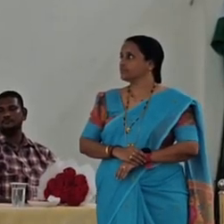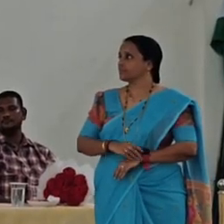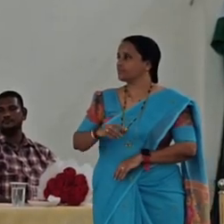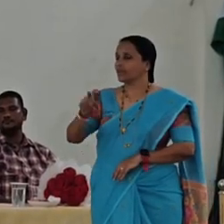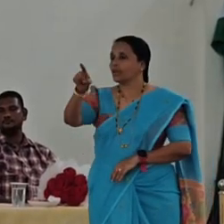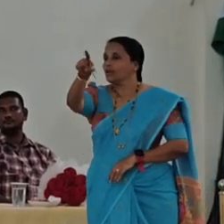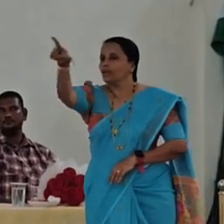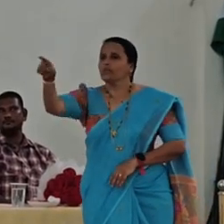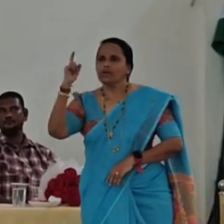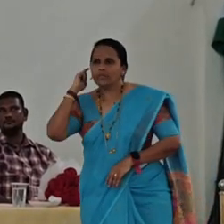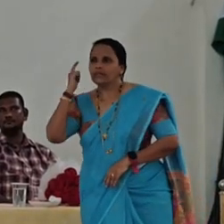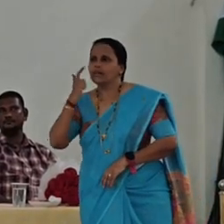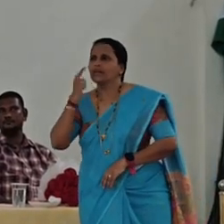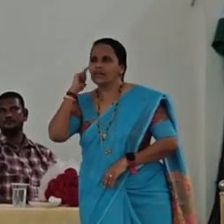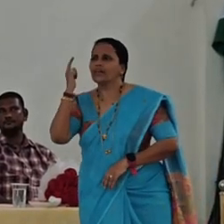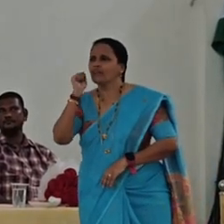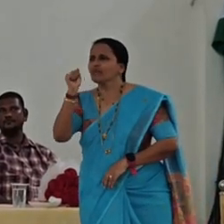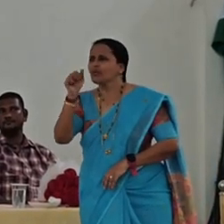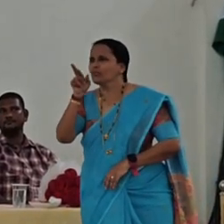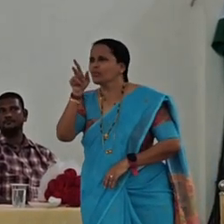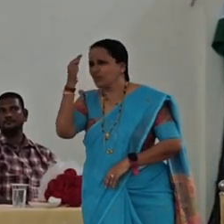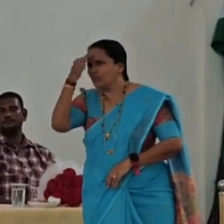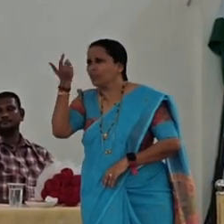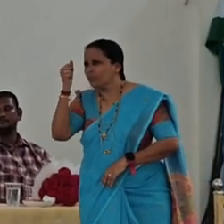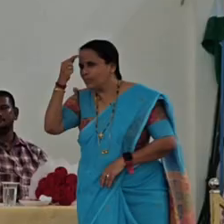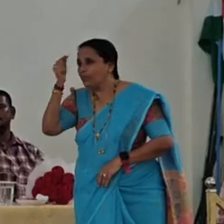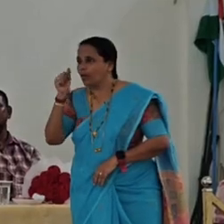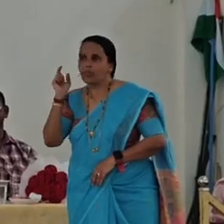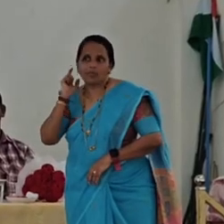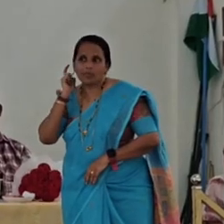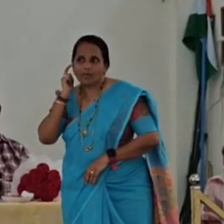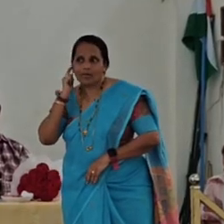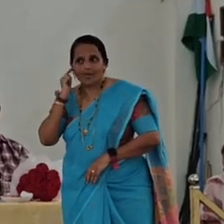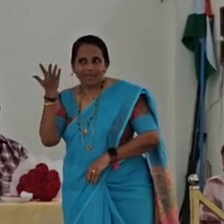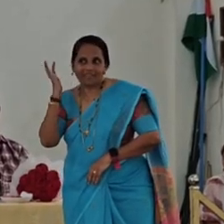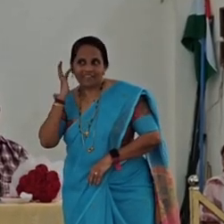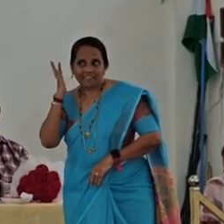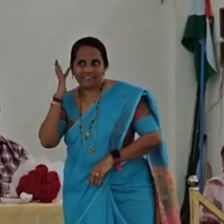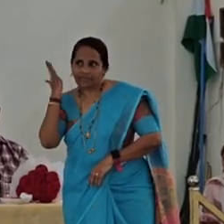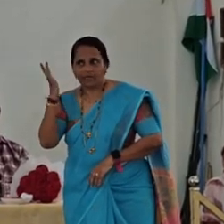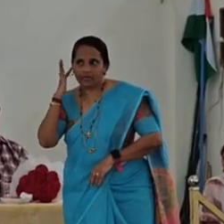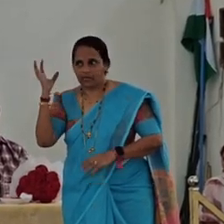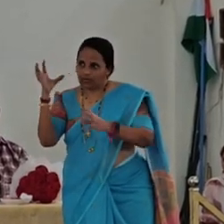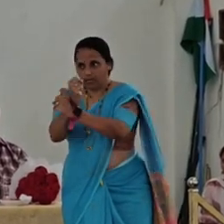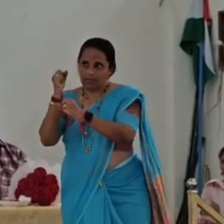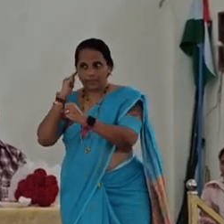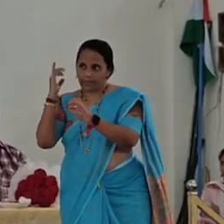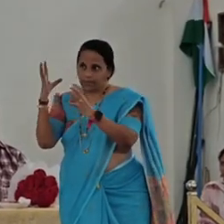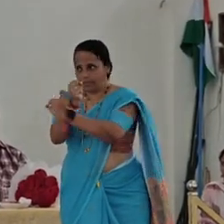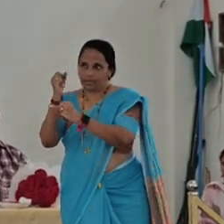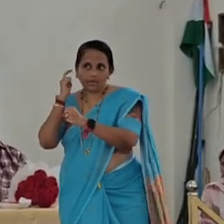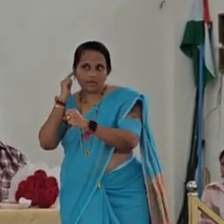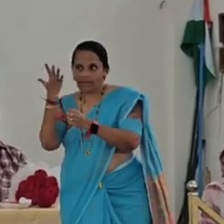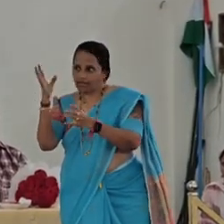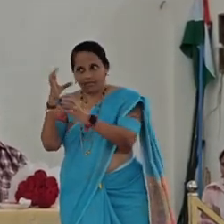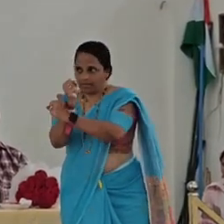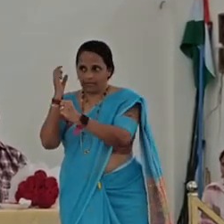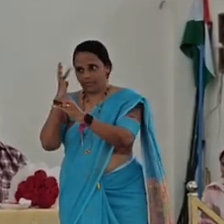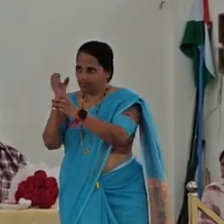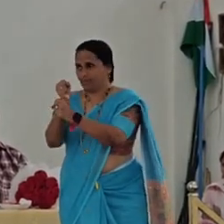మూలవారుగా తయారవుతున్నారంటే కారణం ఏంటంటే వాళ్ళకి వినికిడి లోపం ఉన్నందువల్ల వాళ్ళు ఆ సౌండ్స్